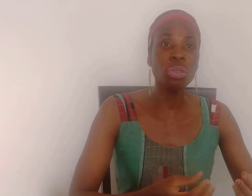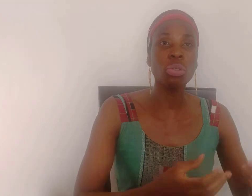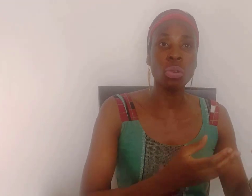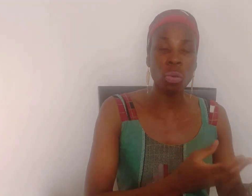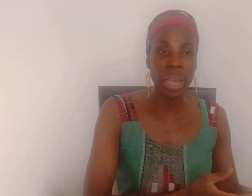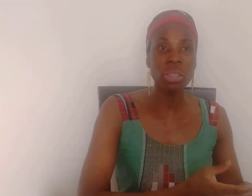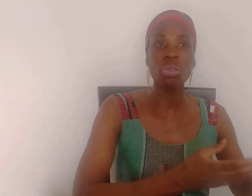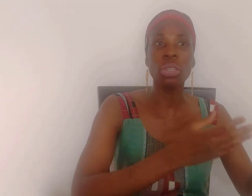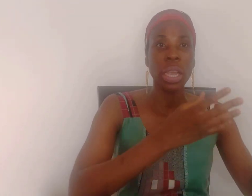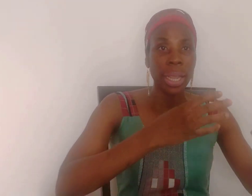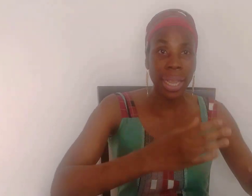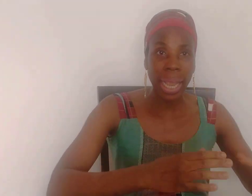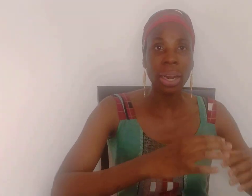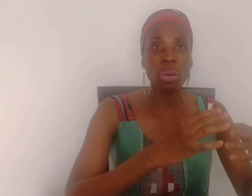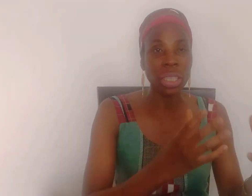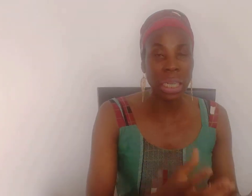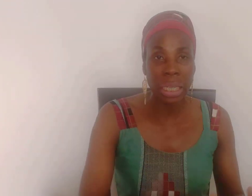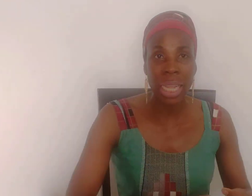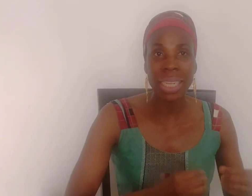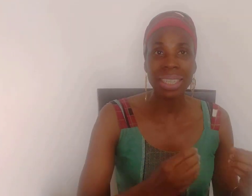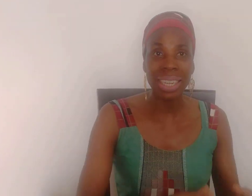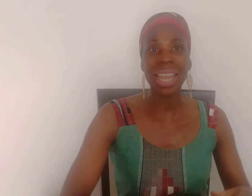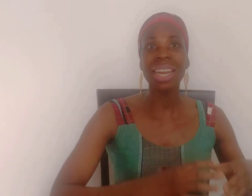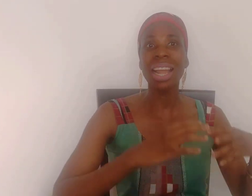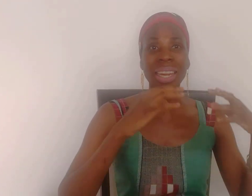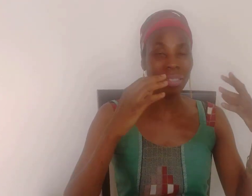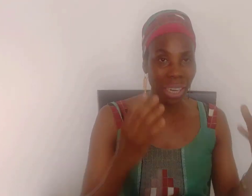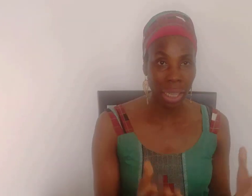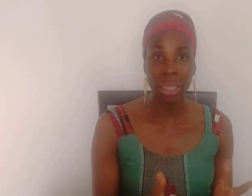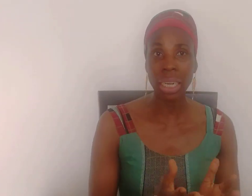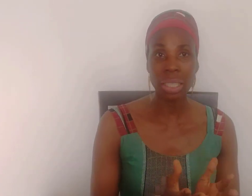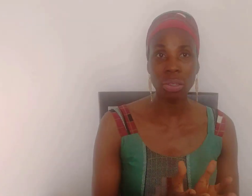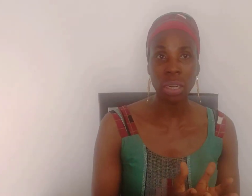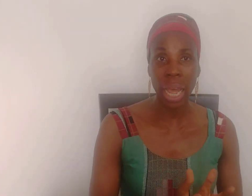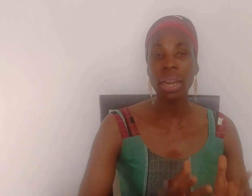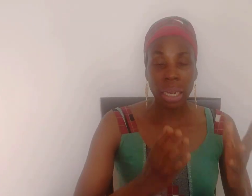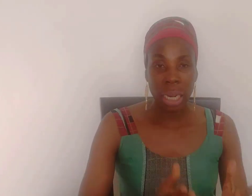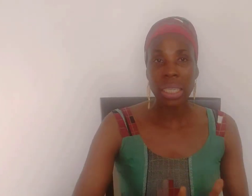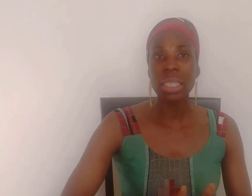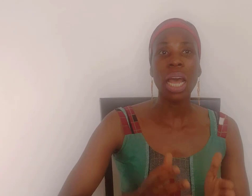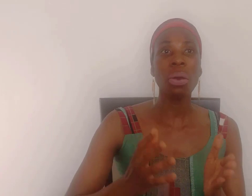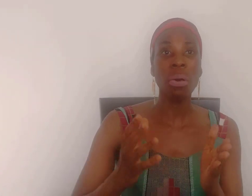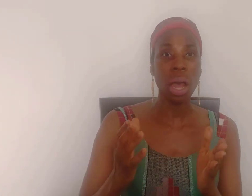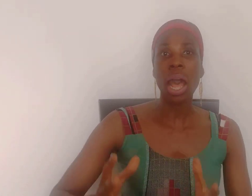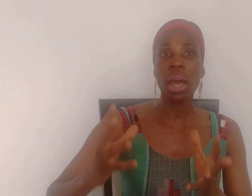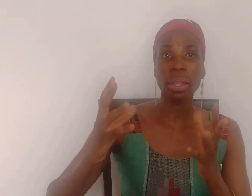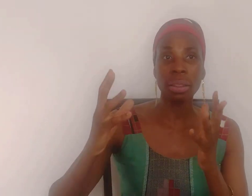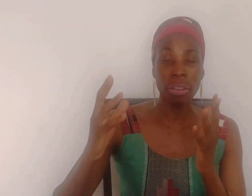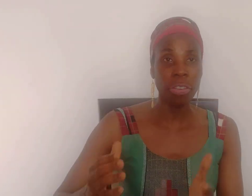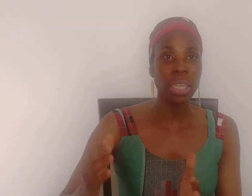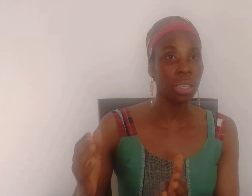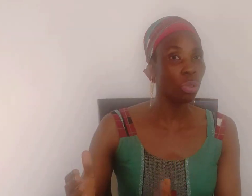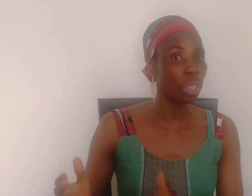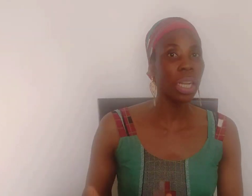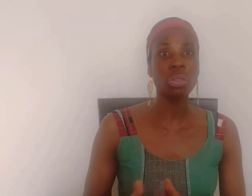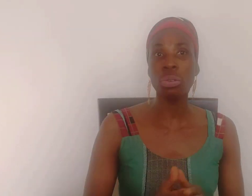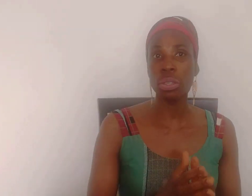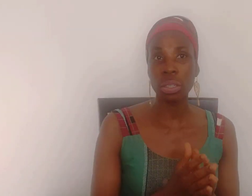muitos documentos, quer continentais, quer a nível internacional, em relação à defesa dos direitos